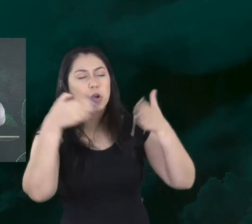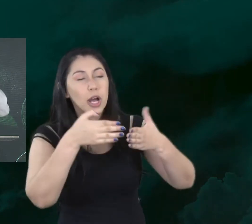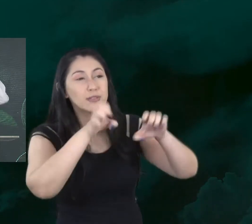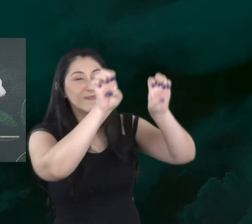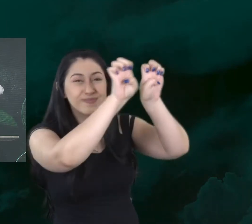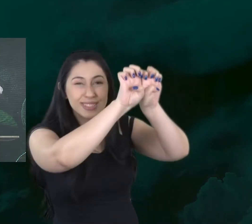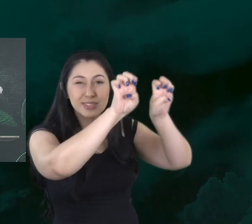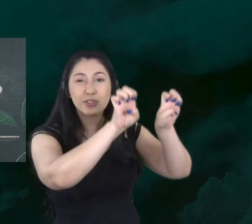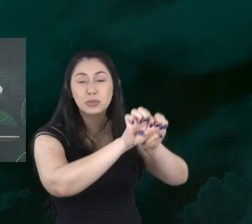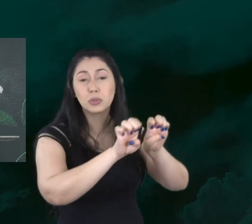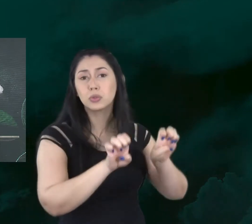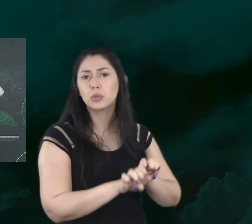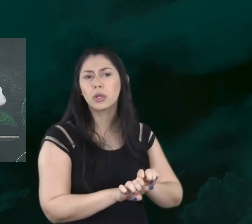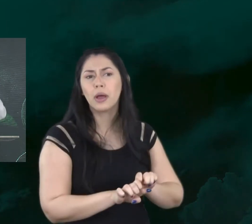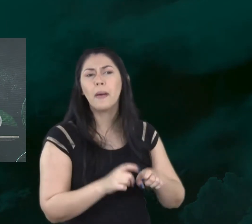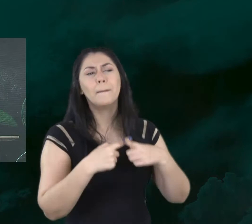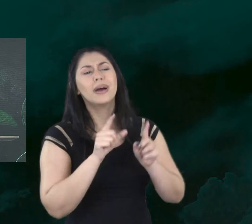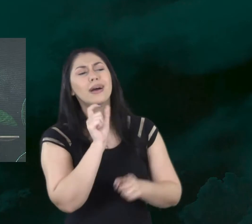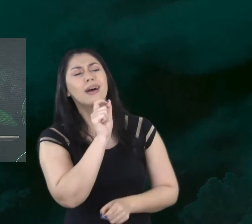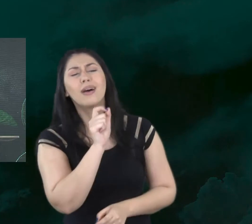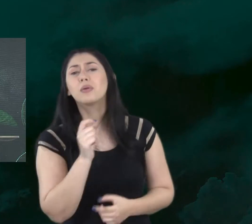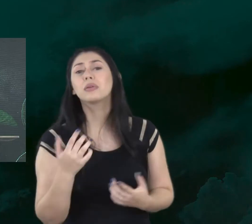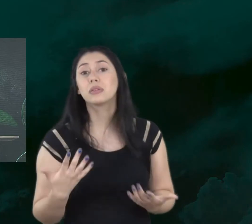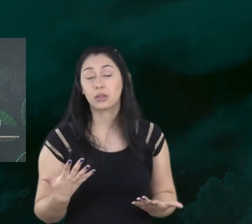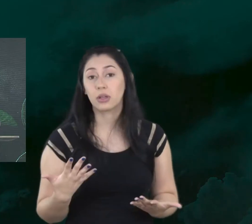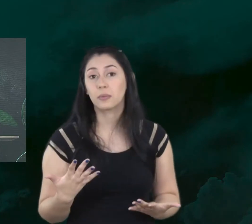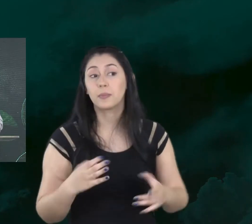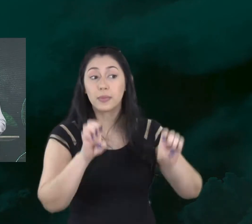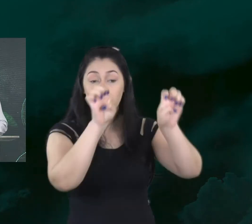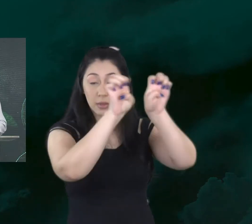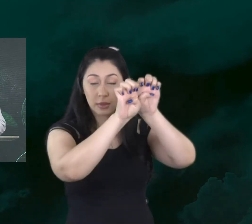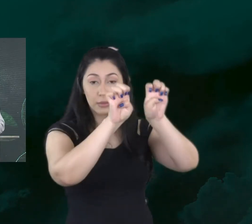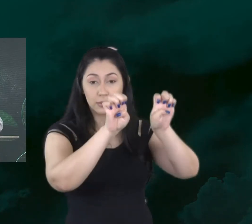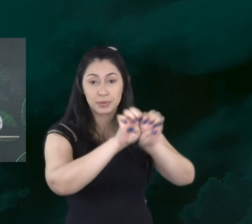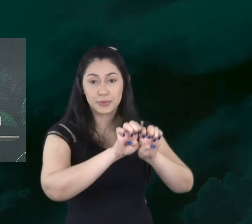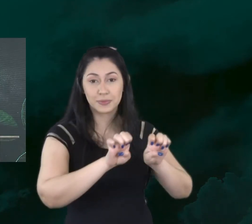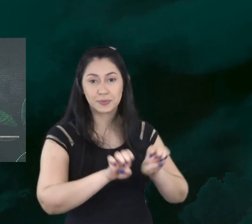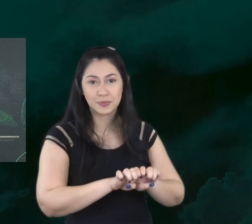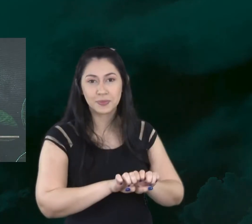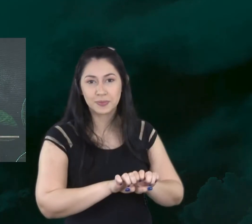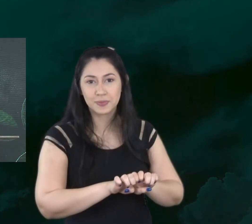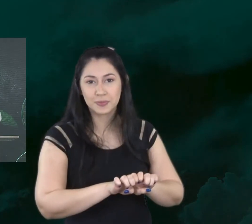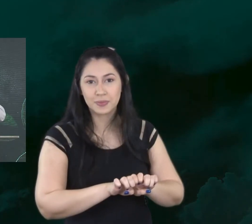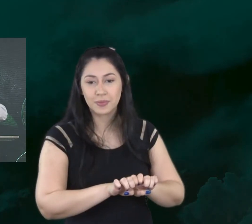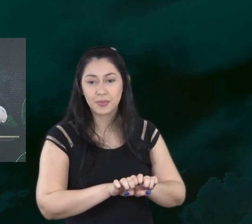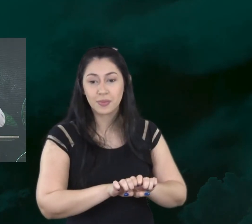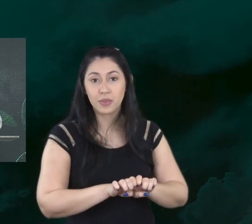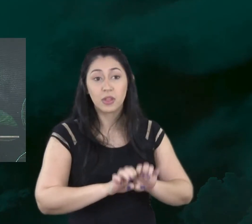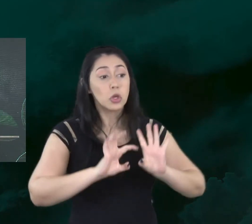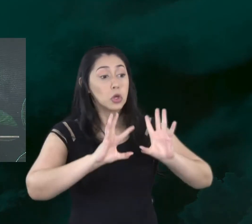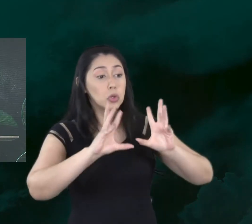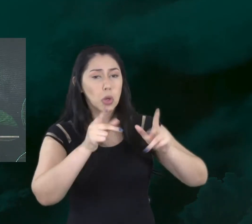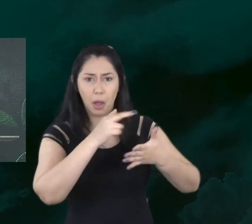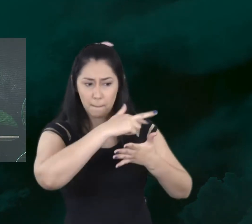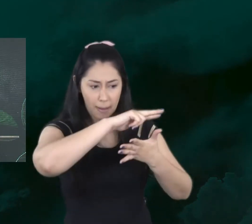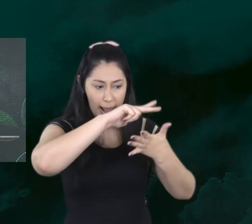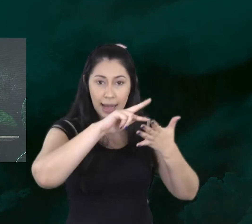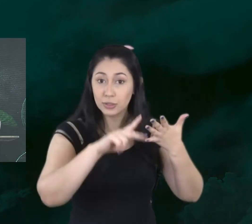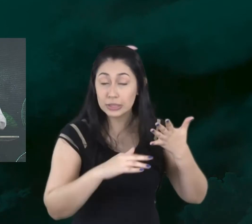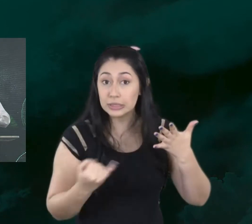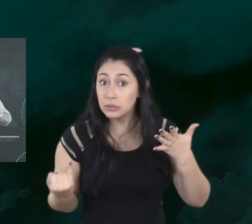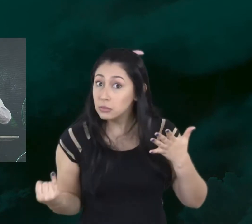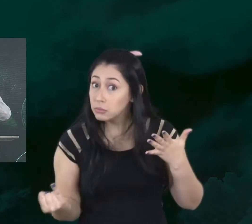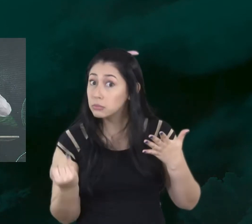é estrutura, irmãos? Estrutura é tudo aquilo que é essencial,